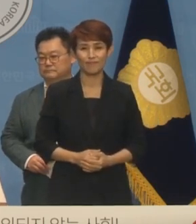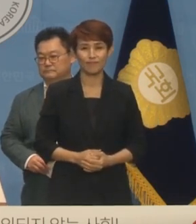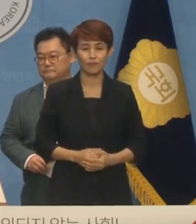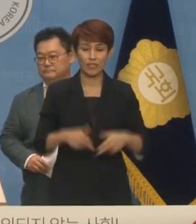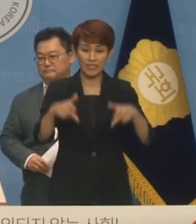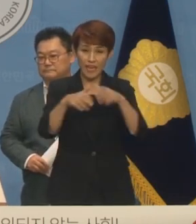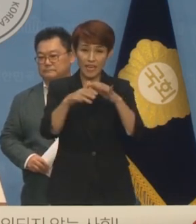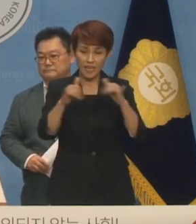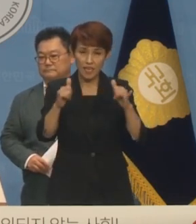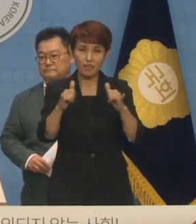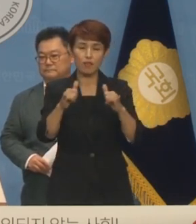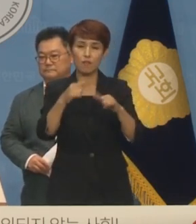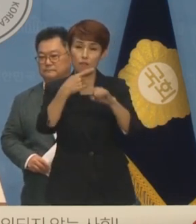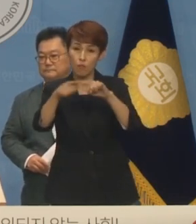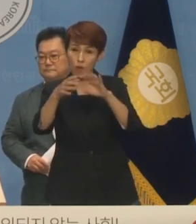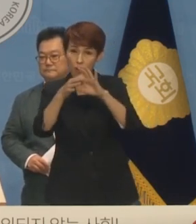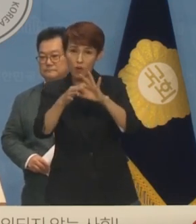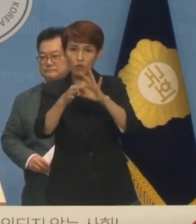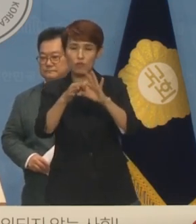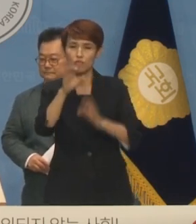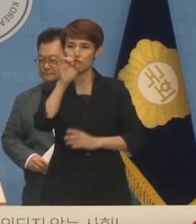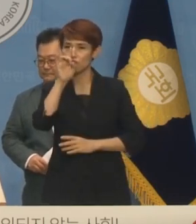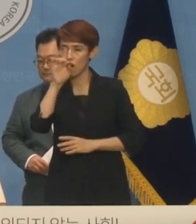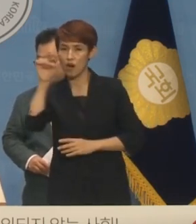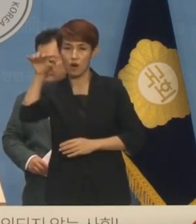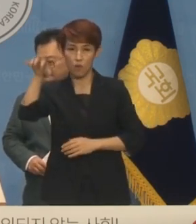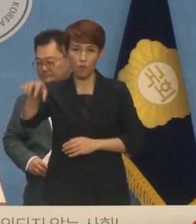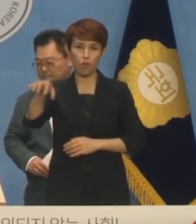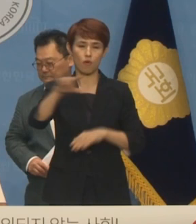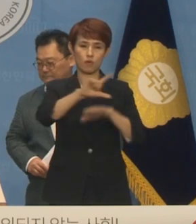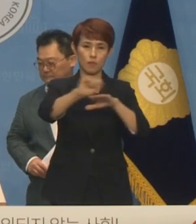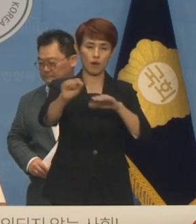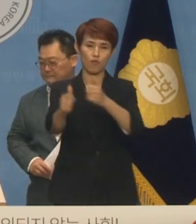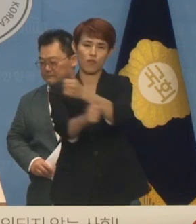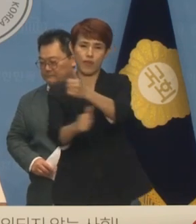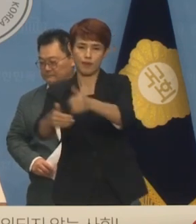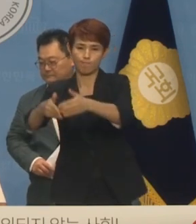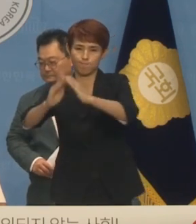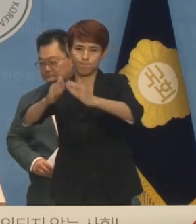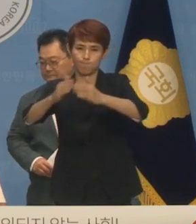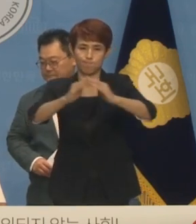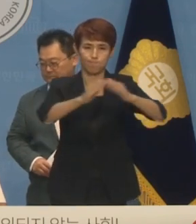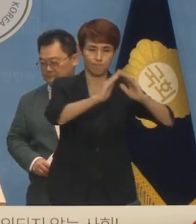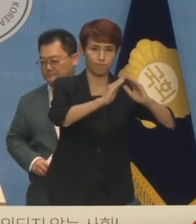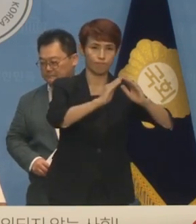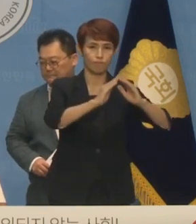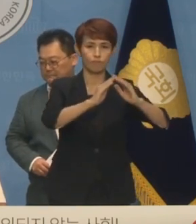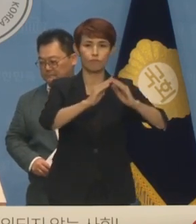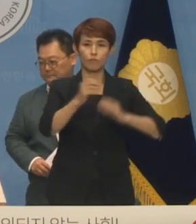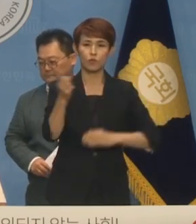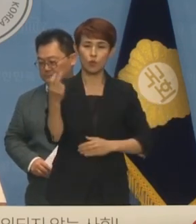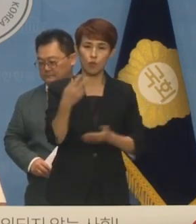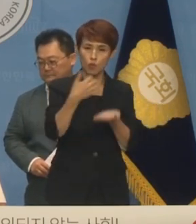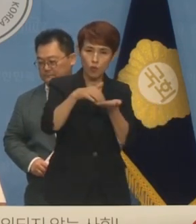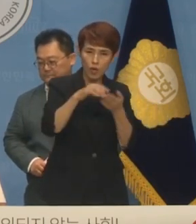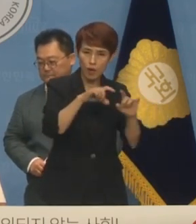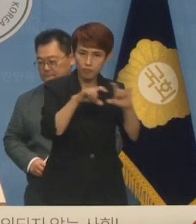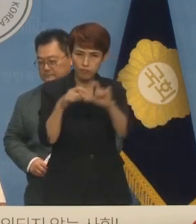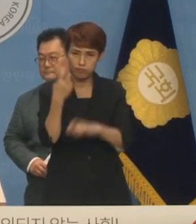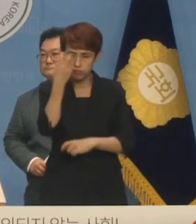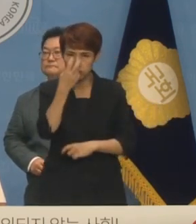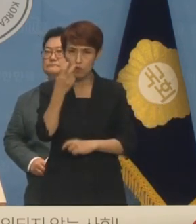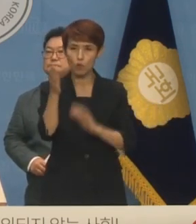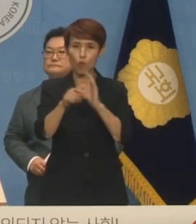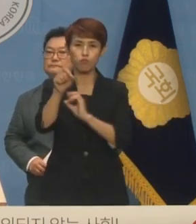장애 영향평가를 위한 중앙 및 지방 장애 영향평가위원회의 설치, 장애인지 통계 산출과 전체 소속 공무원들에